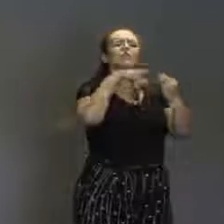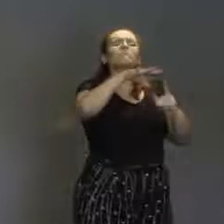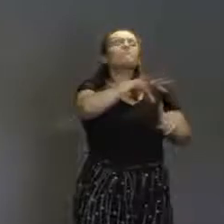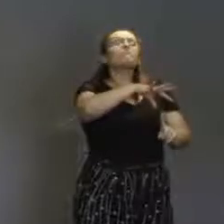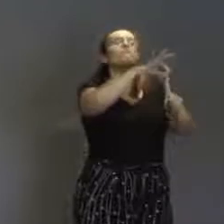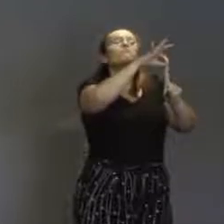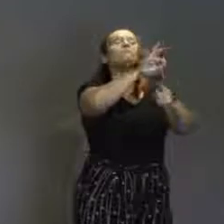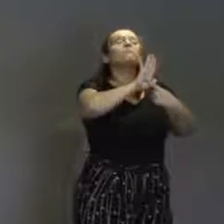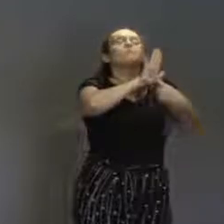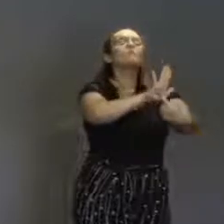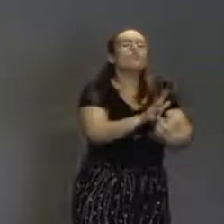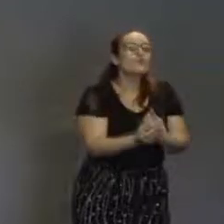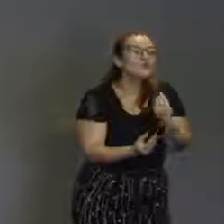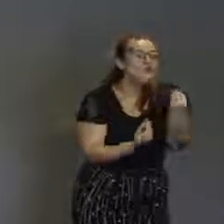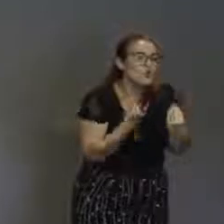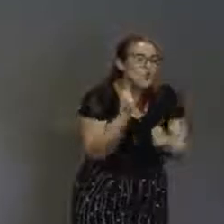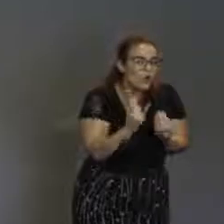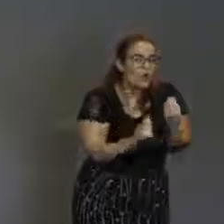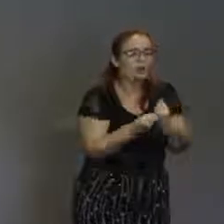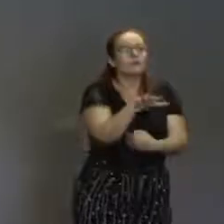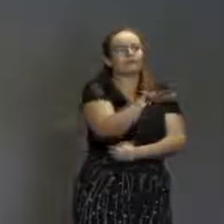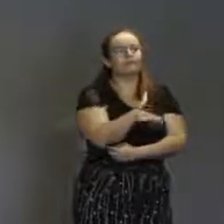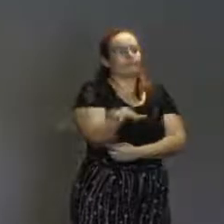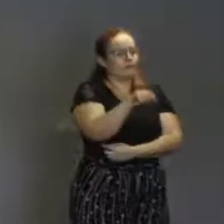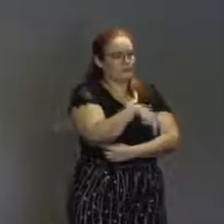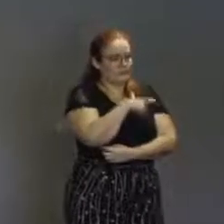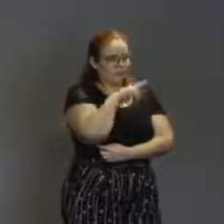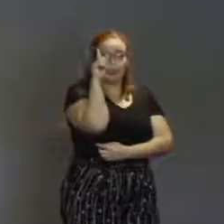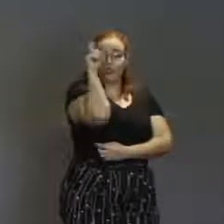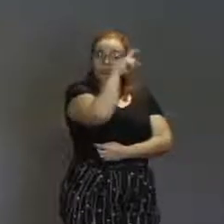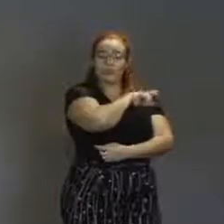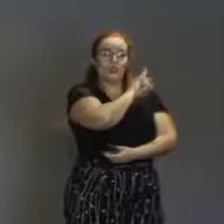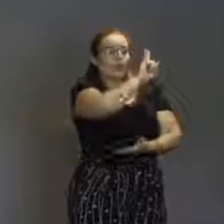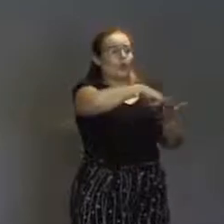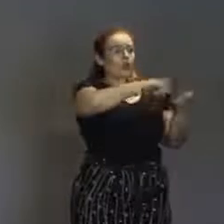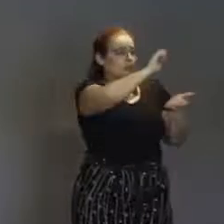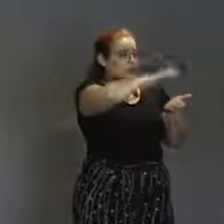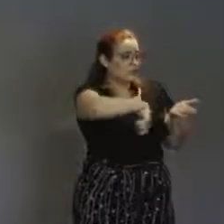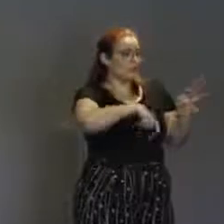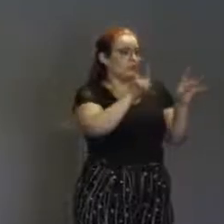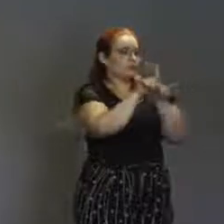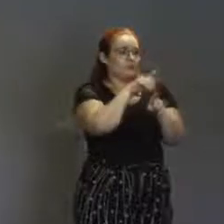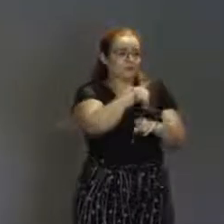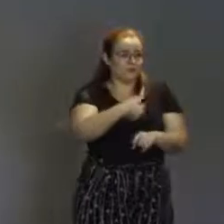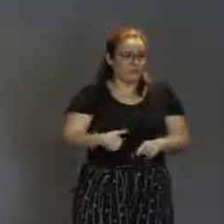né, dentro desse cenário que é uma dificuldade de contratação de inovação pelo poder público?